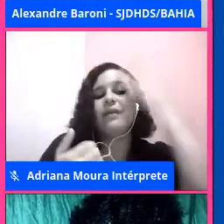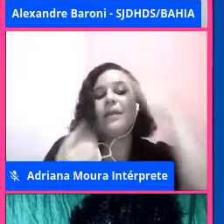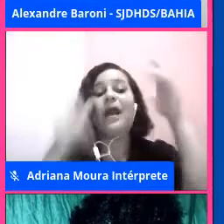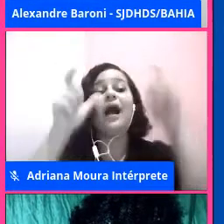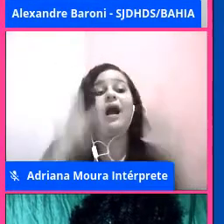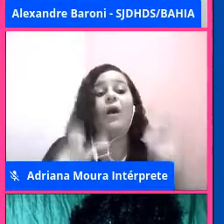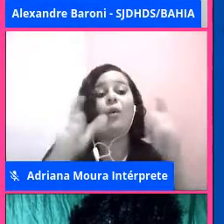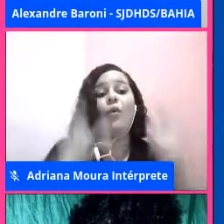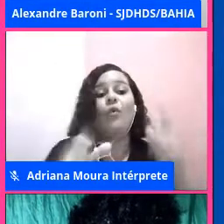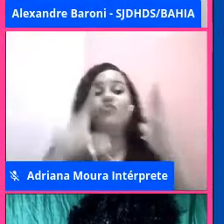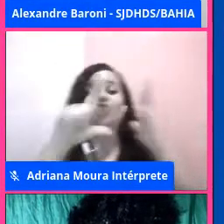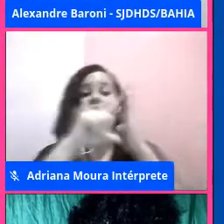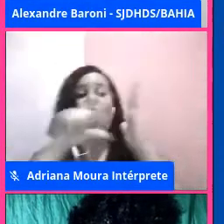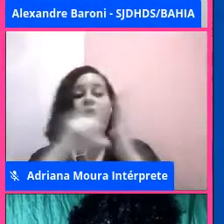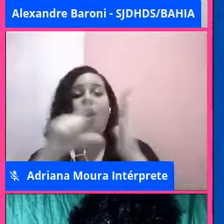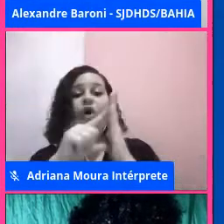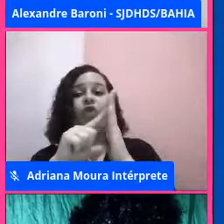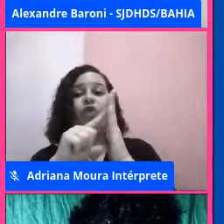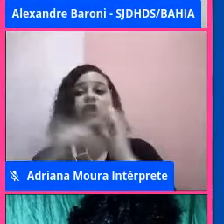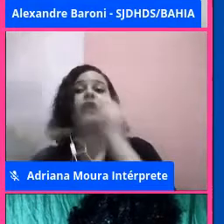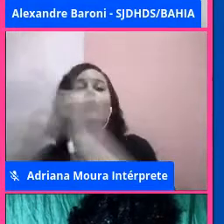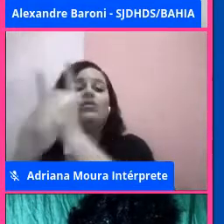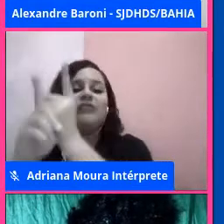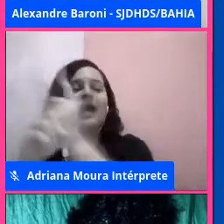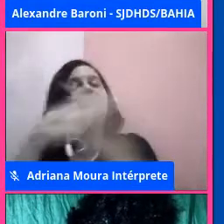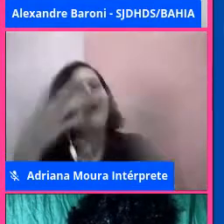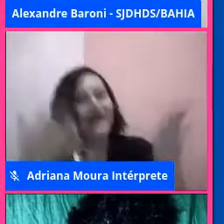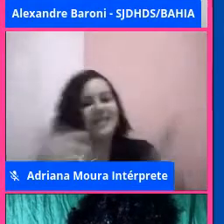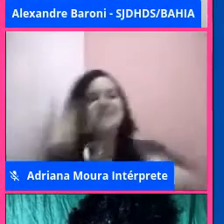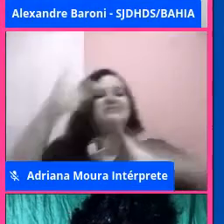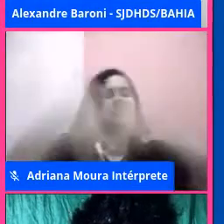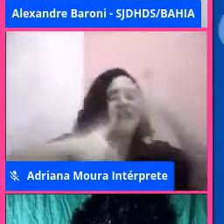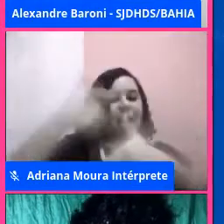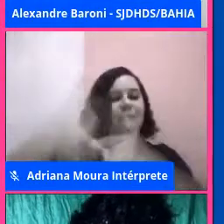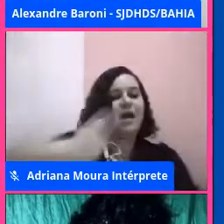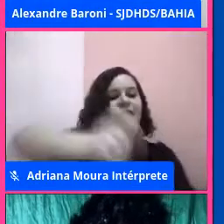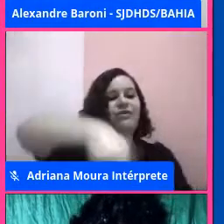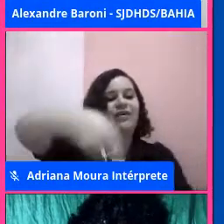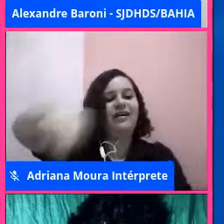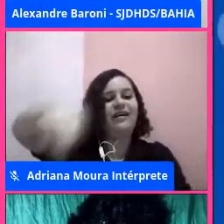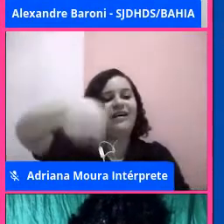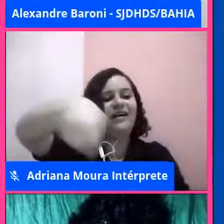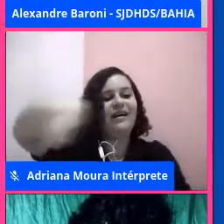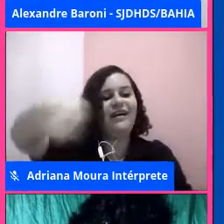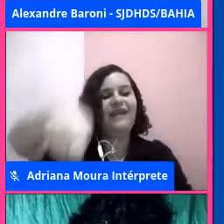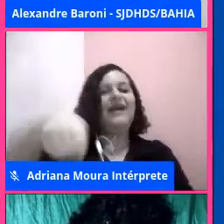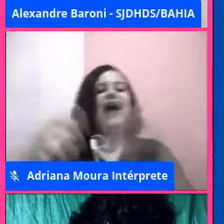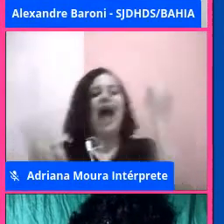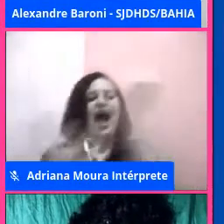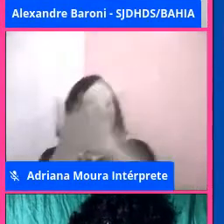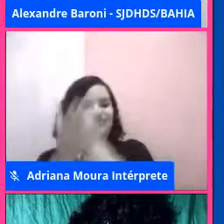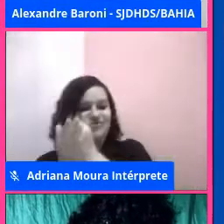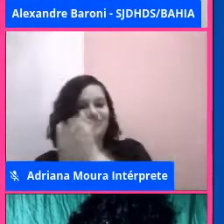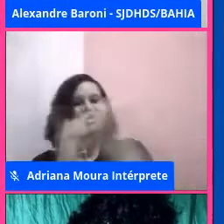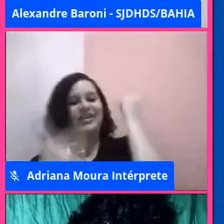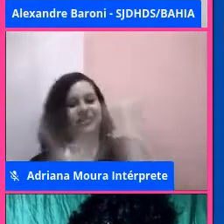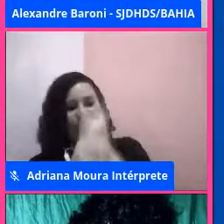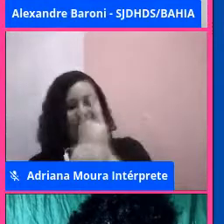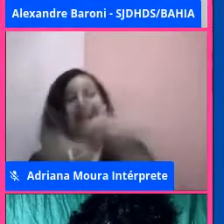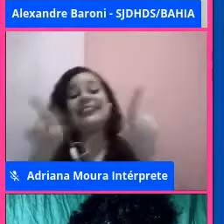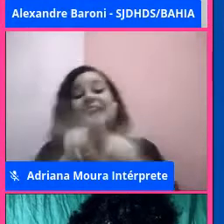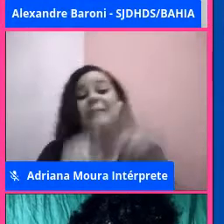esse trabalho, ela possibilitou isso, foi feito teste também em estações de metrô, vou mostrar esses testes para vocês numa